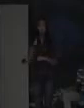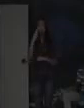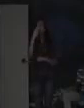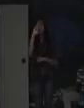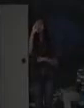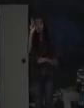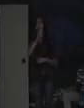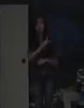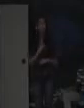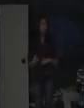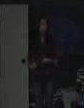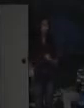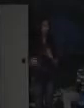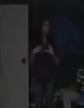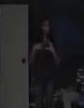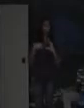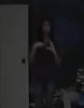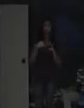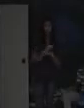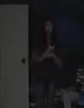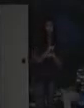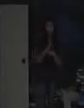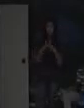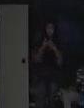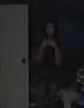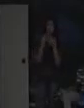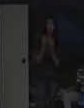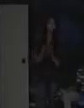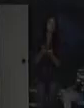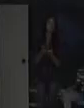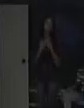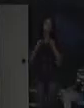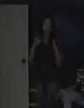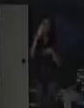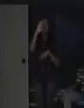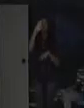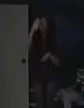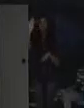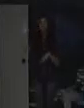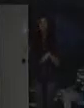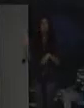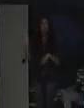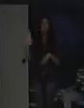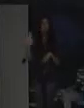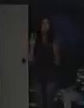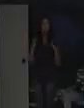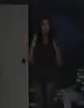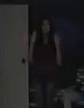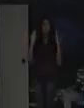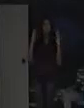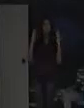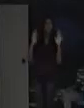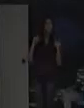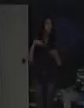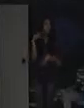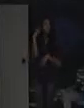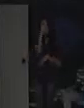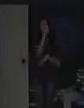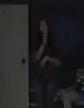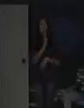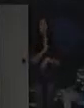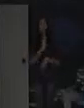Ilhéus, requeiro à mesa que seja expedido moção de congratulação e aplausos ao Banco do Brasil, em homenagem aos